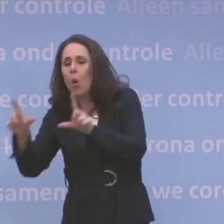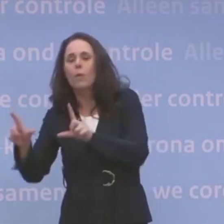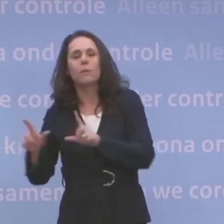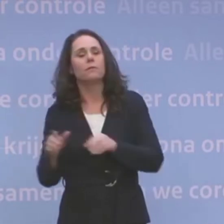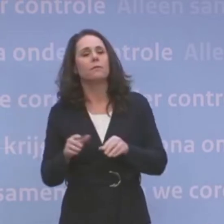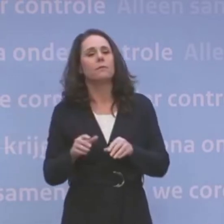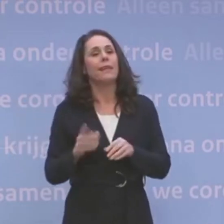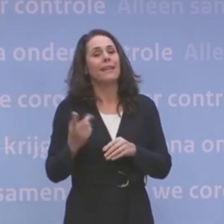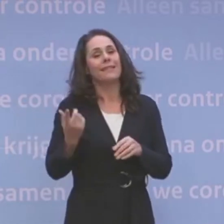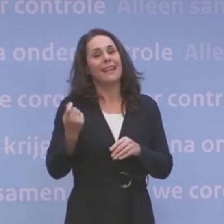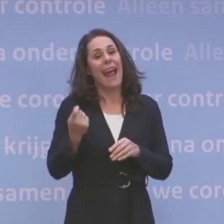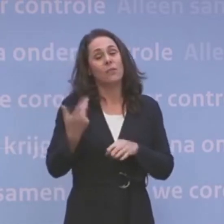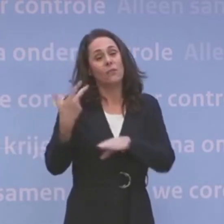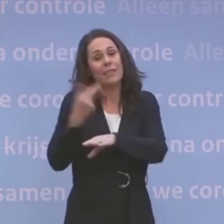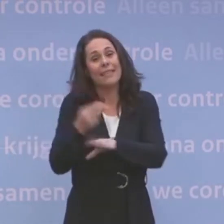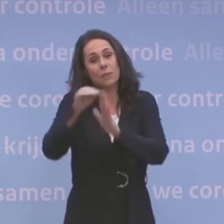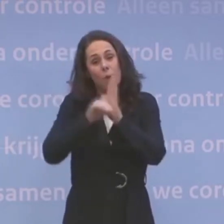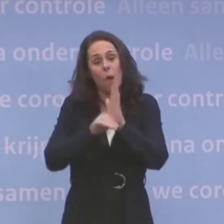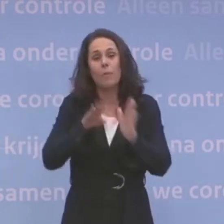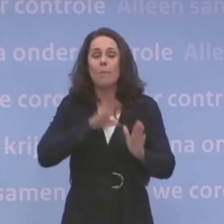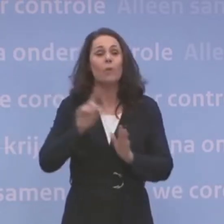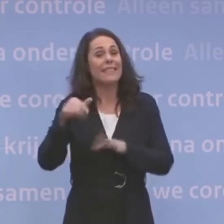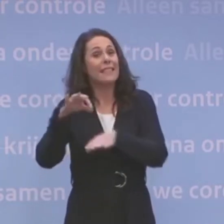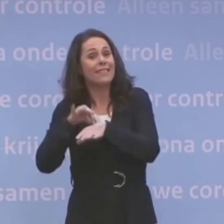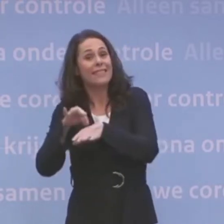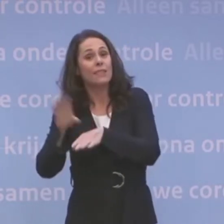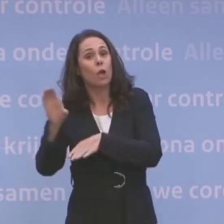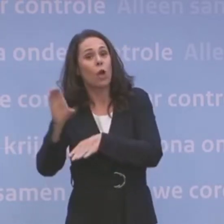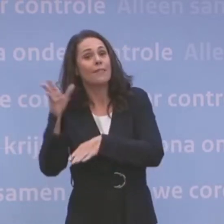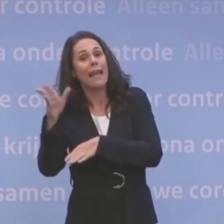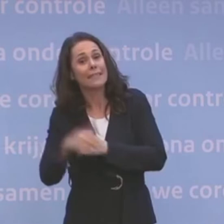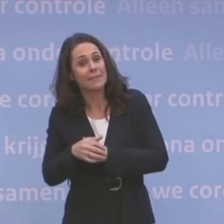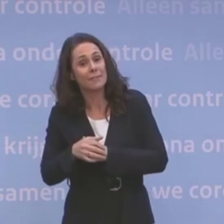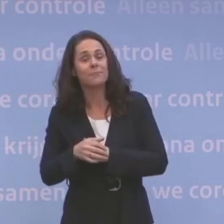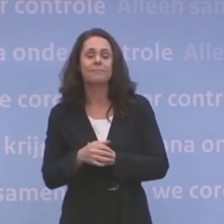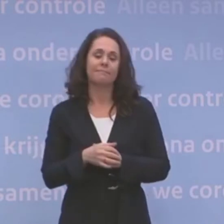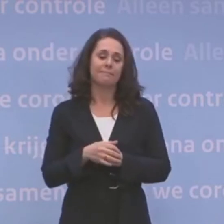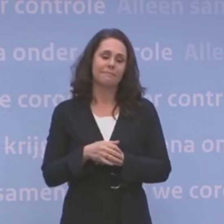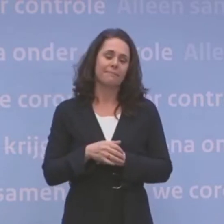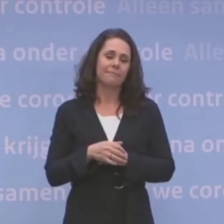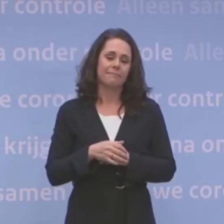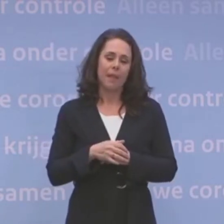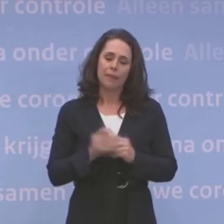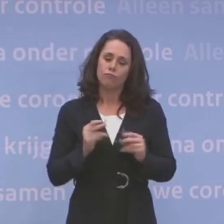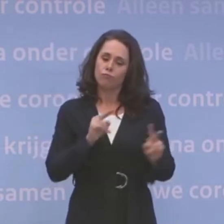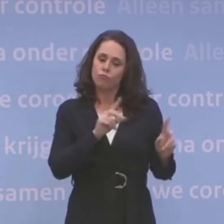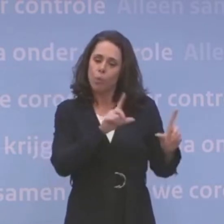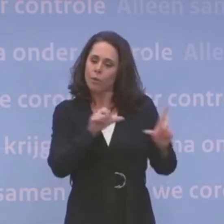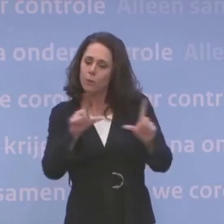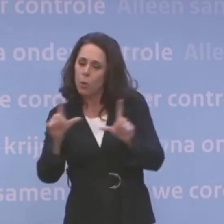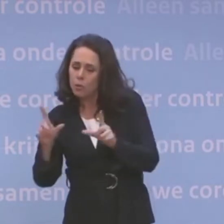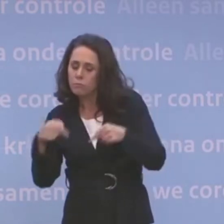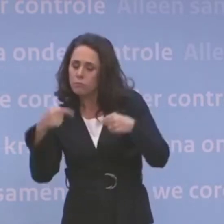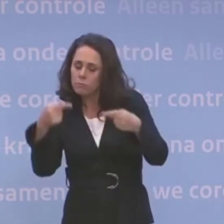Rijksvaccinatieprogramma, maar natuurlijk ook van de nieuwe ziekte COVID-19. En een van de dingen die al snel bleek, in overeenstemming